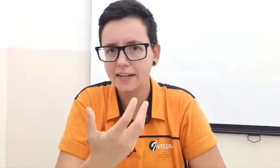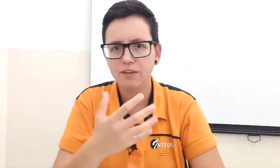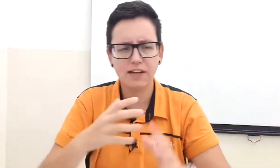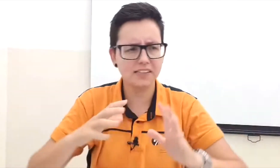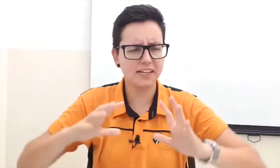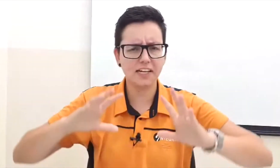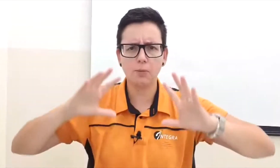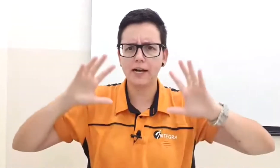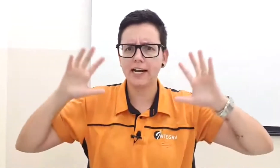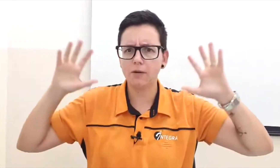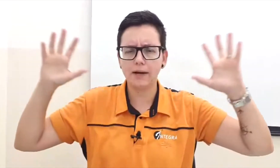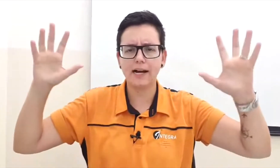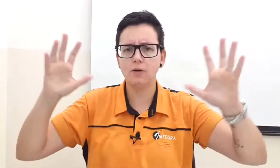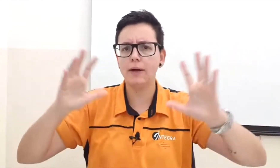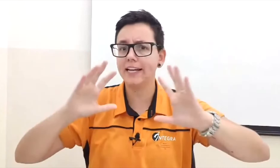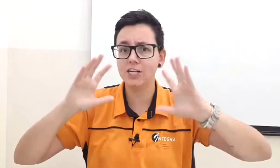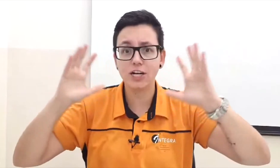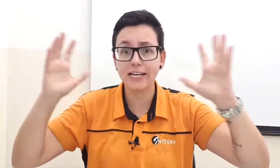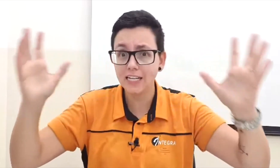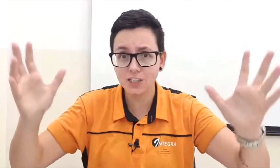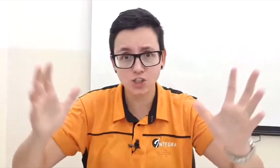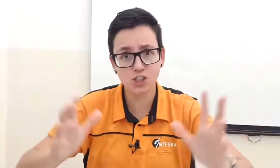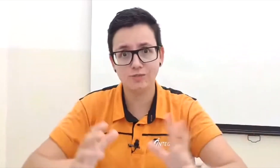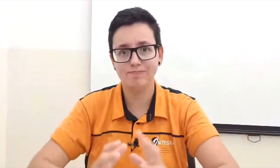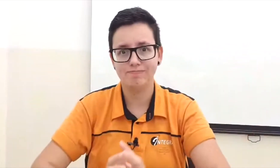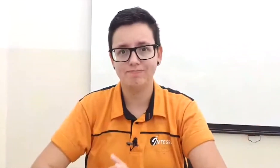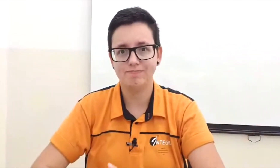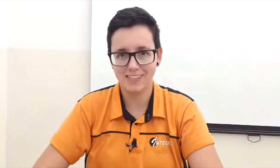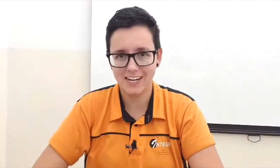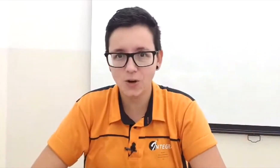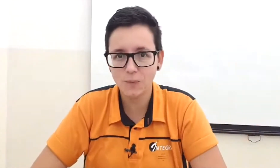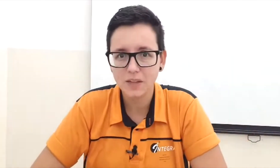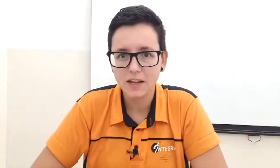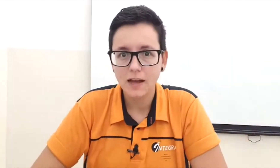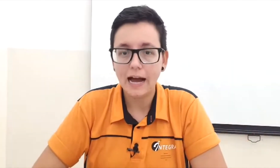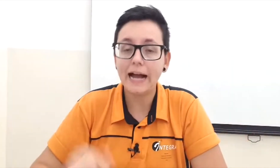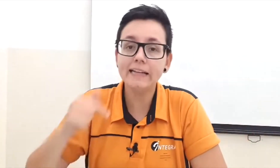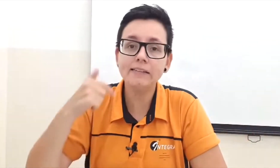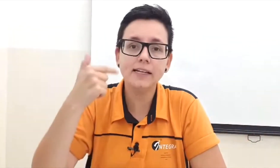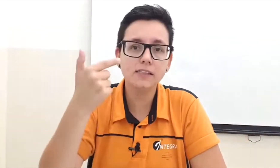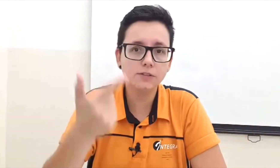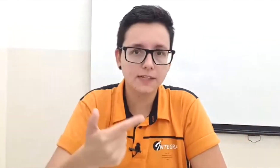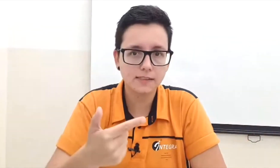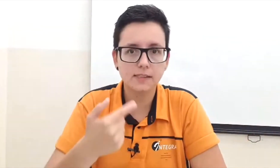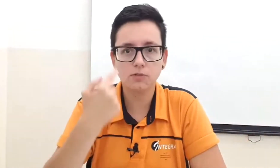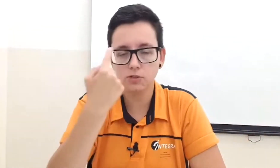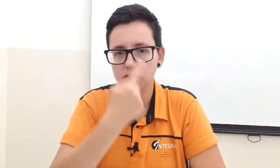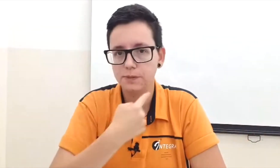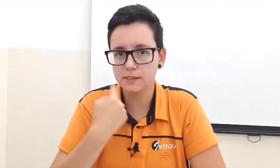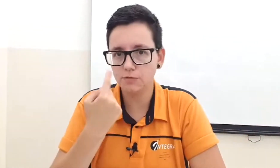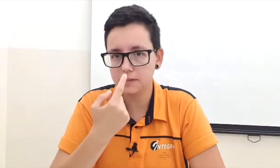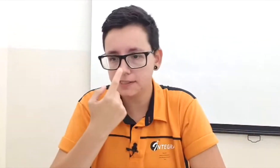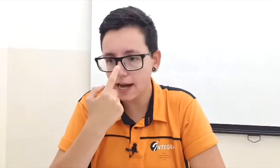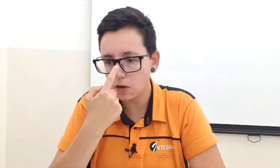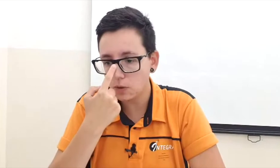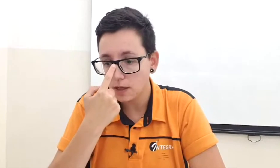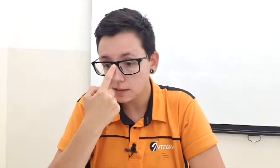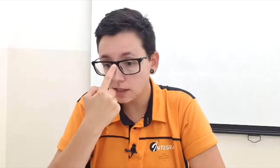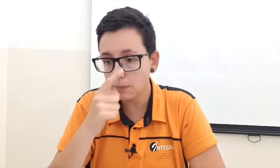ele vai entender que é uma igreja grande, entendeu? A intensificação na sua expressão facial